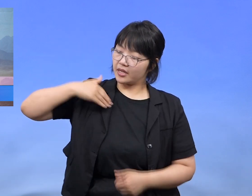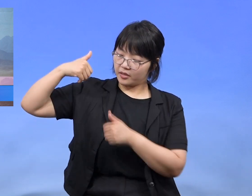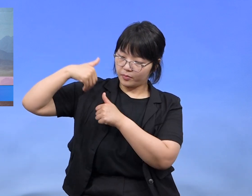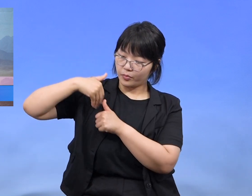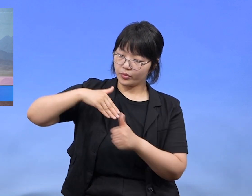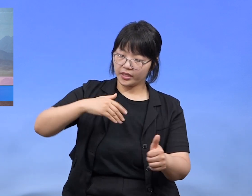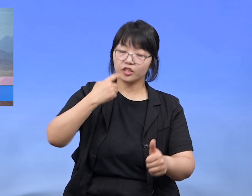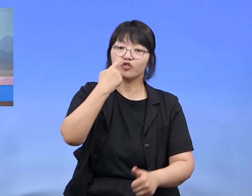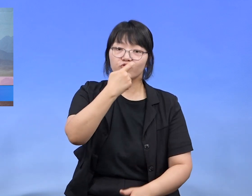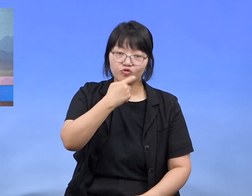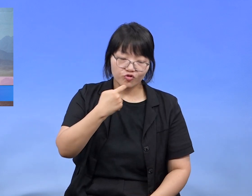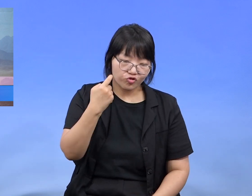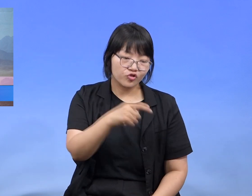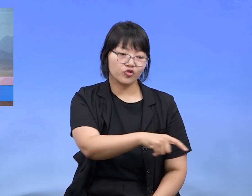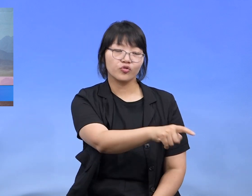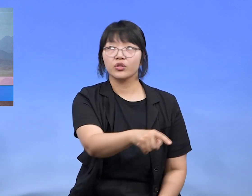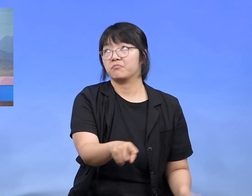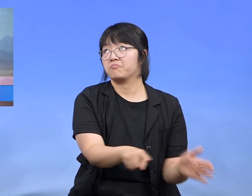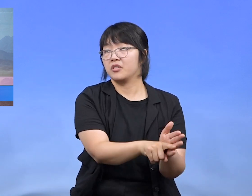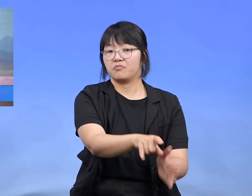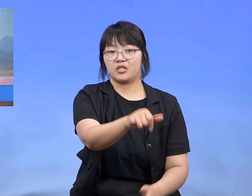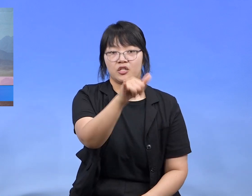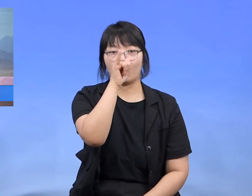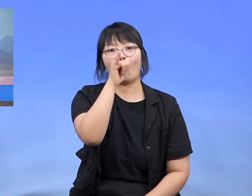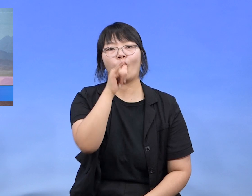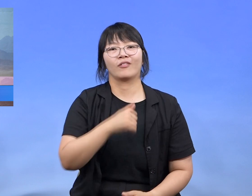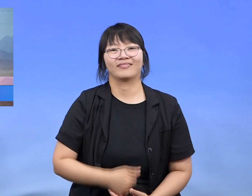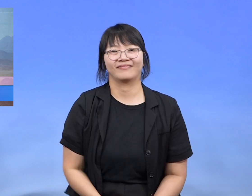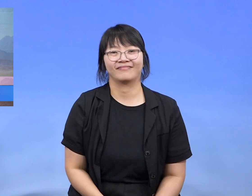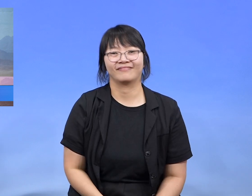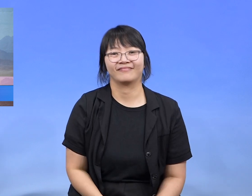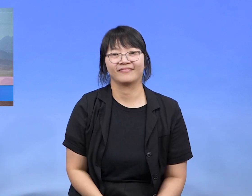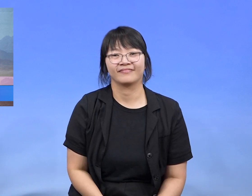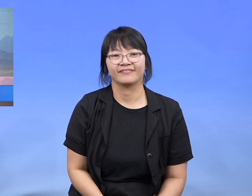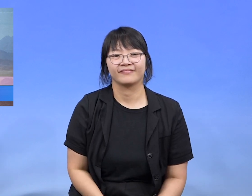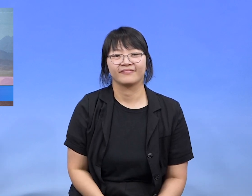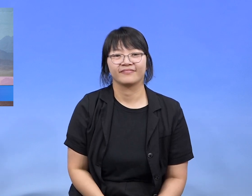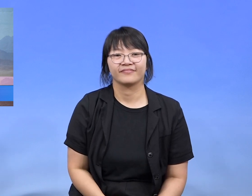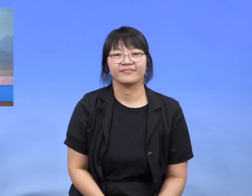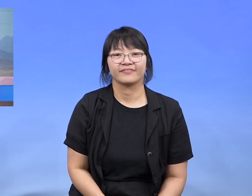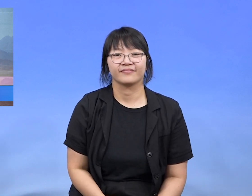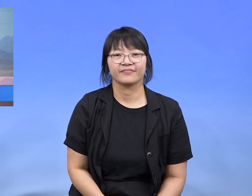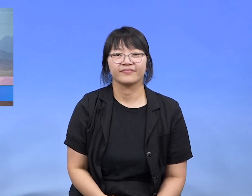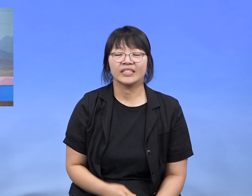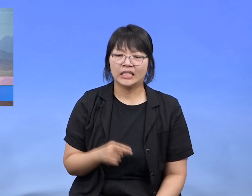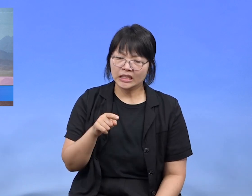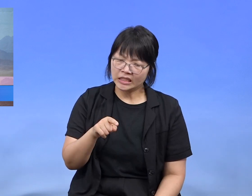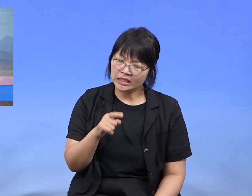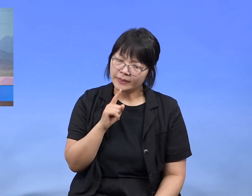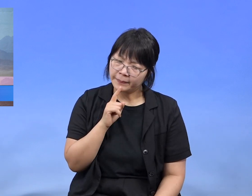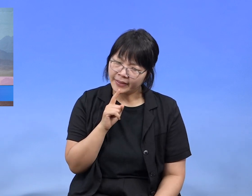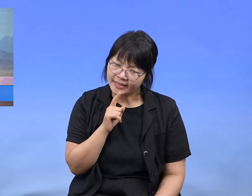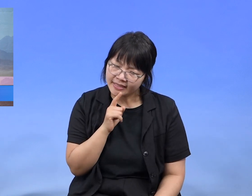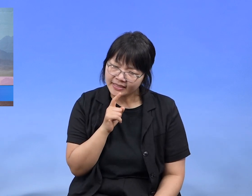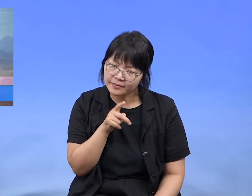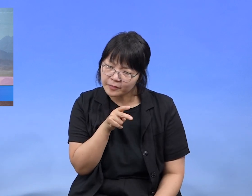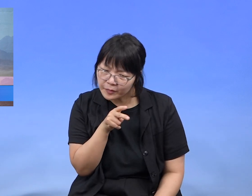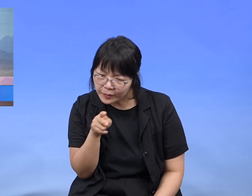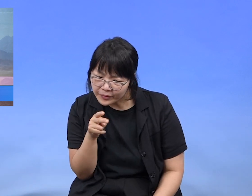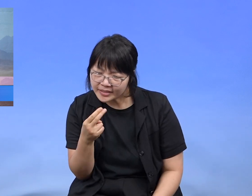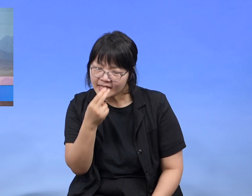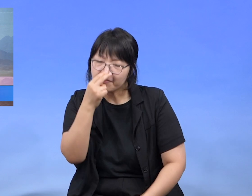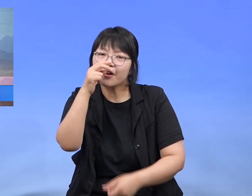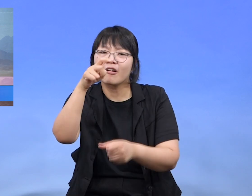보내신 줄도 믿었사옵나이다. 아멘. 그가 주신 말씀, 그것이 바로 또한 생명의 떡이